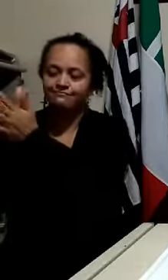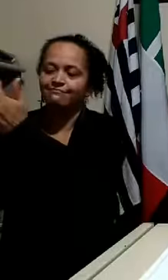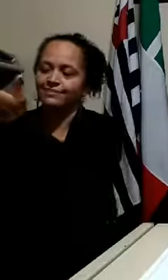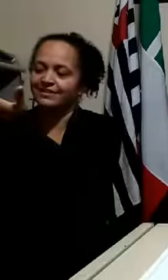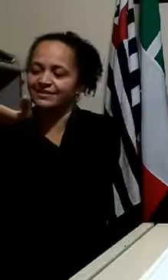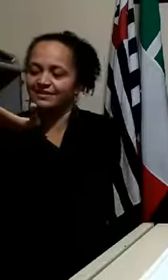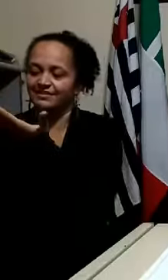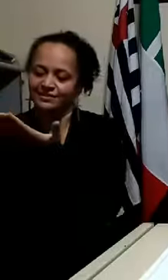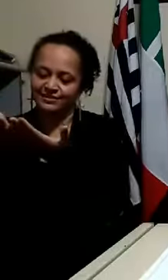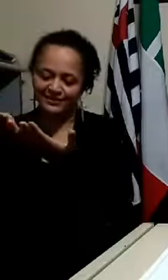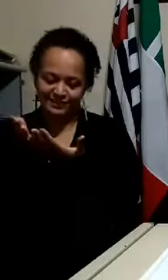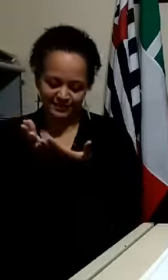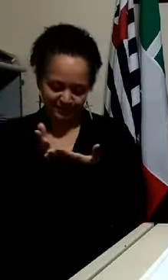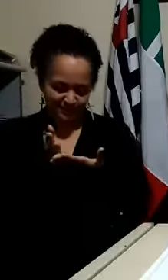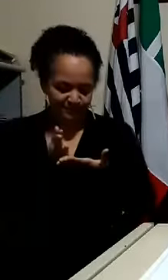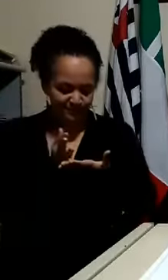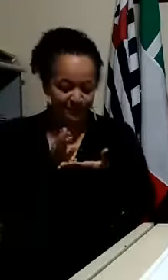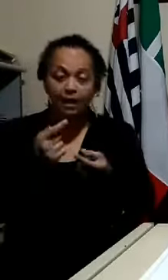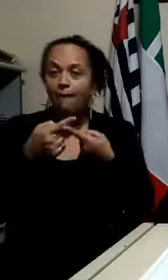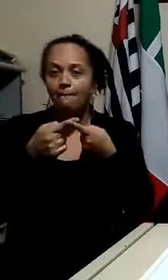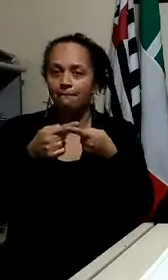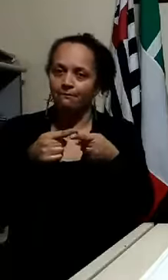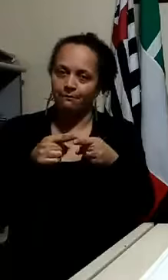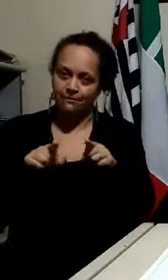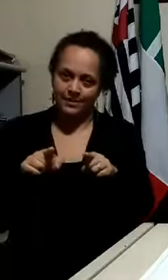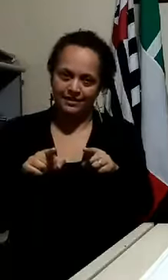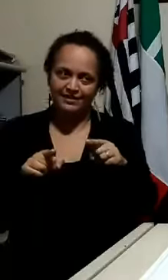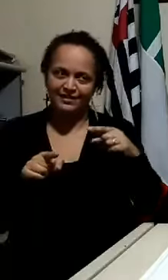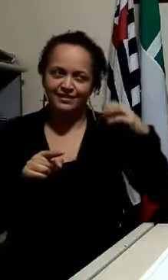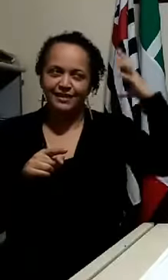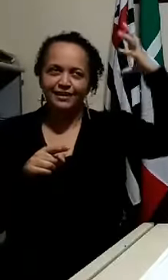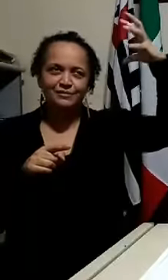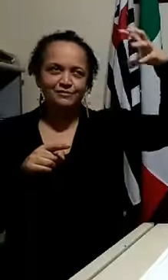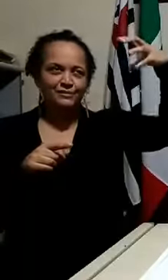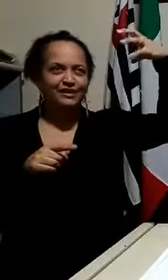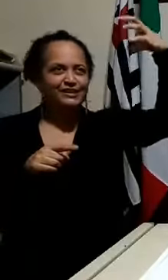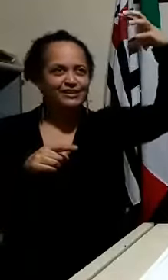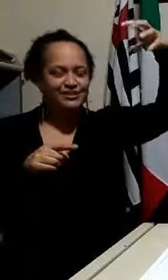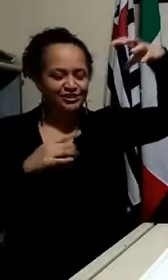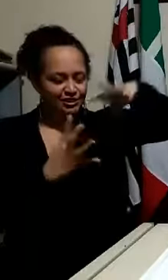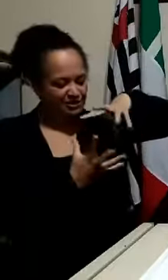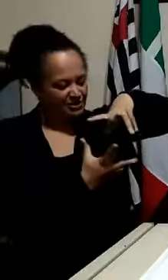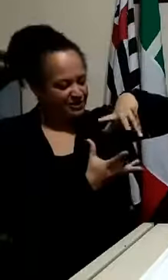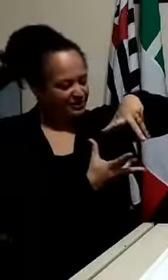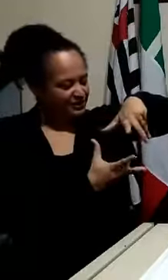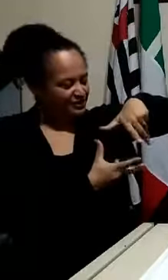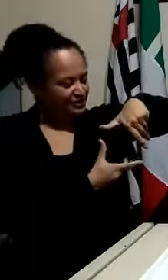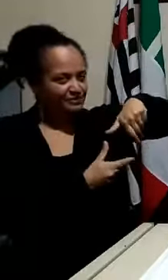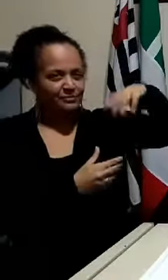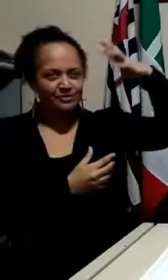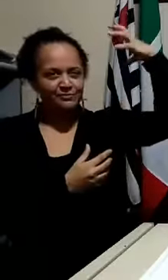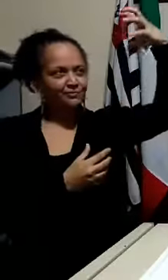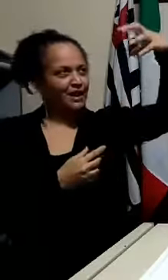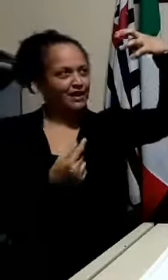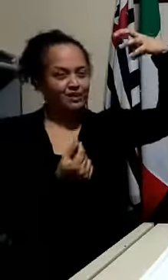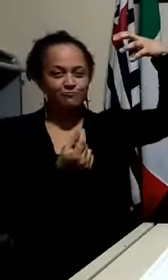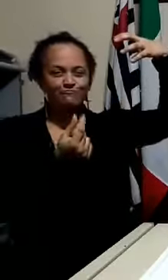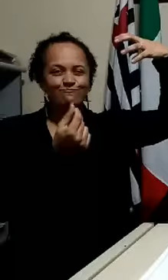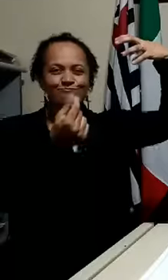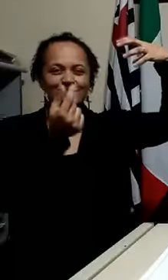cuidados deste mundo e a fascinação pelas riquezas sufocam a palavra e